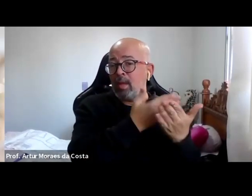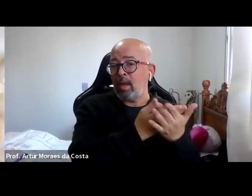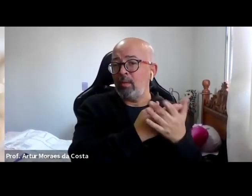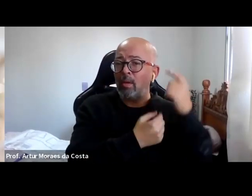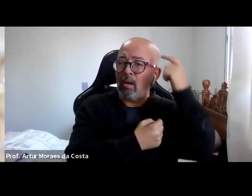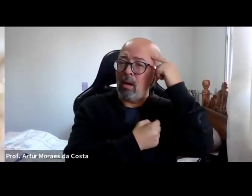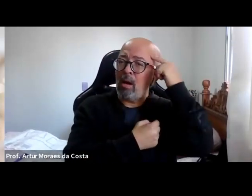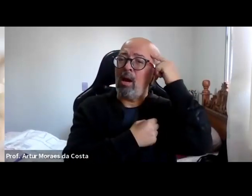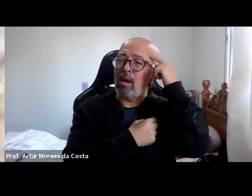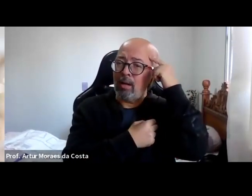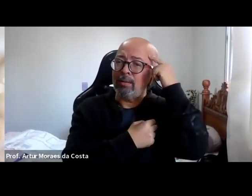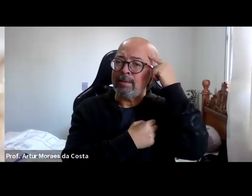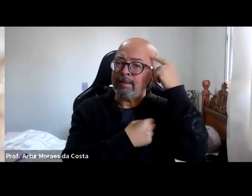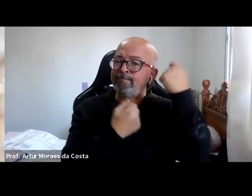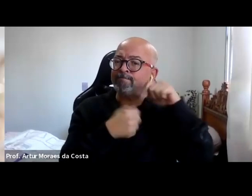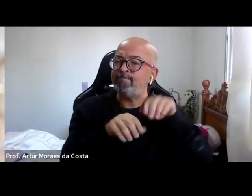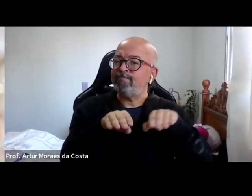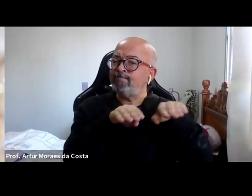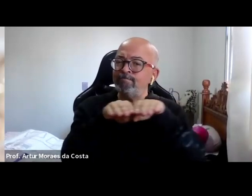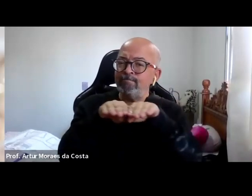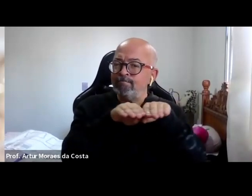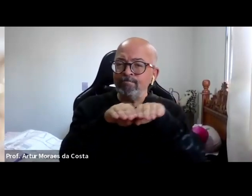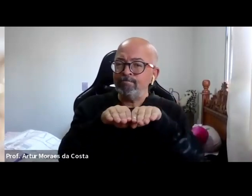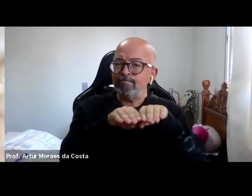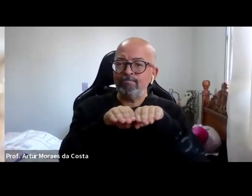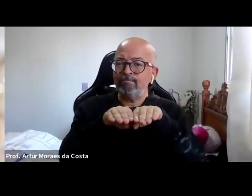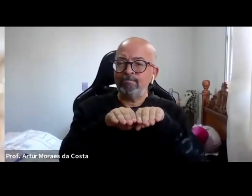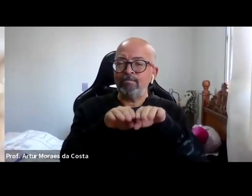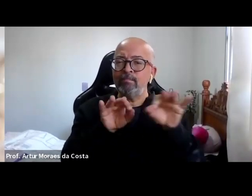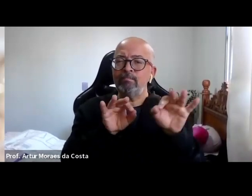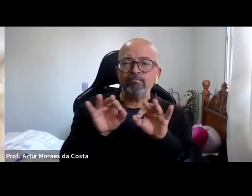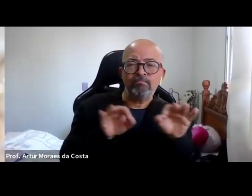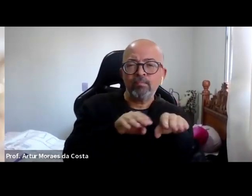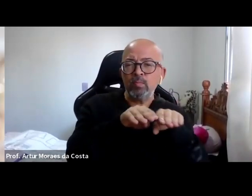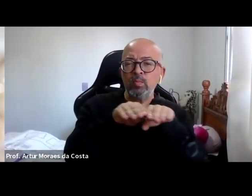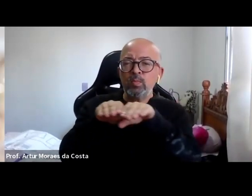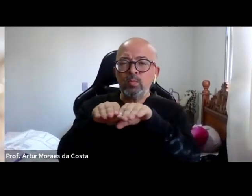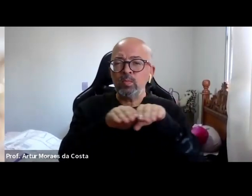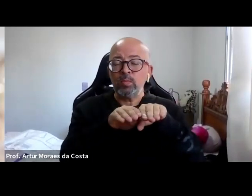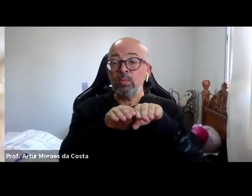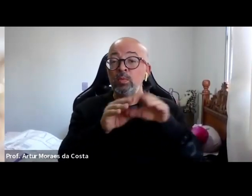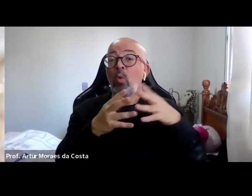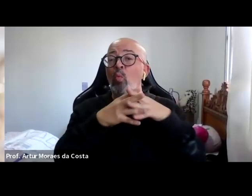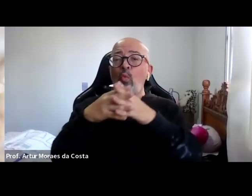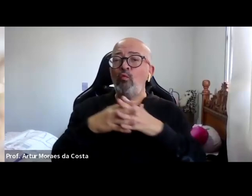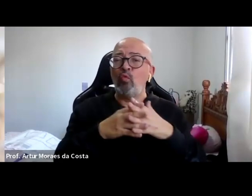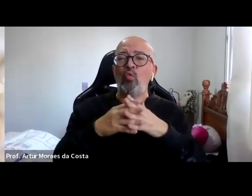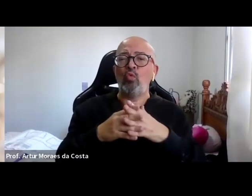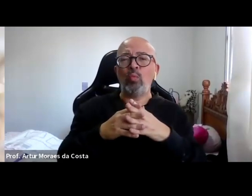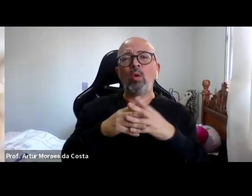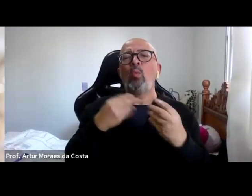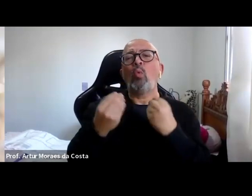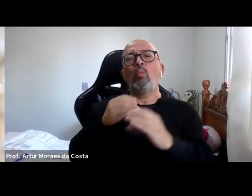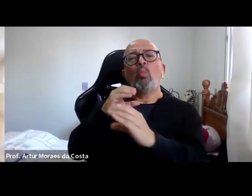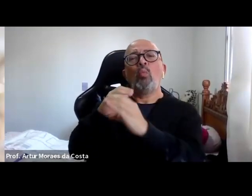hasta dónde debo llegar en esa comunicación emocional en el año 2009 Yo